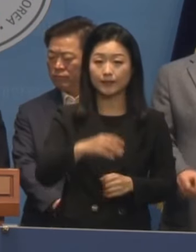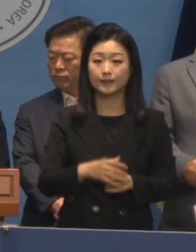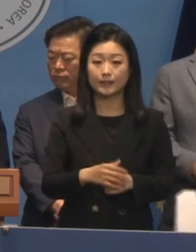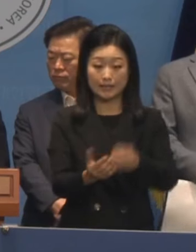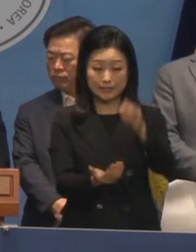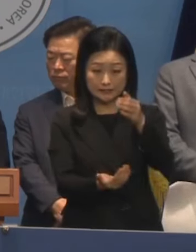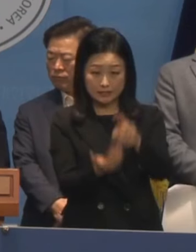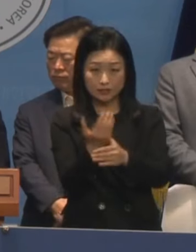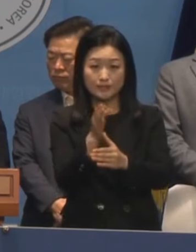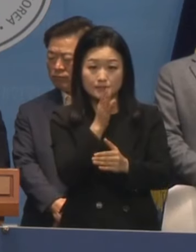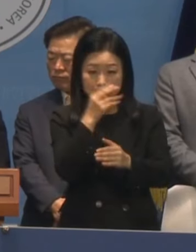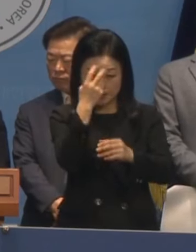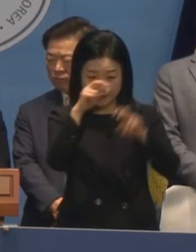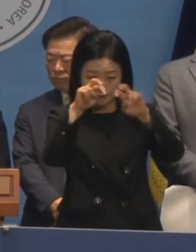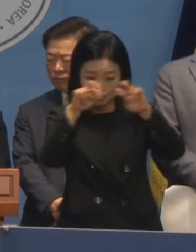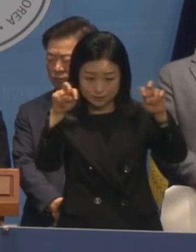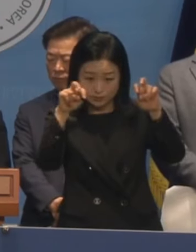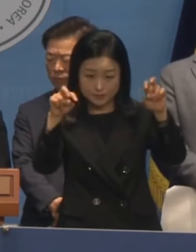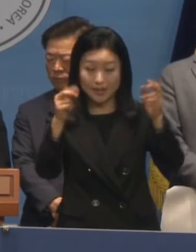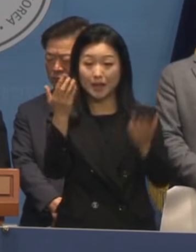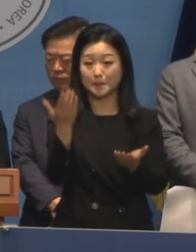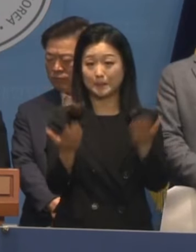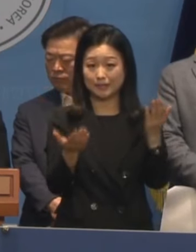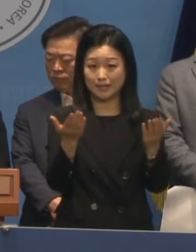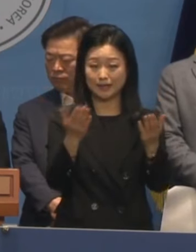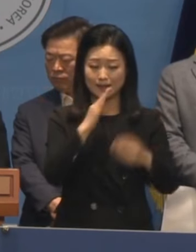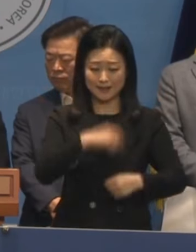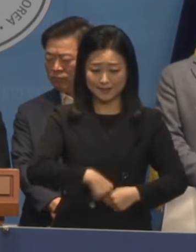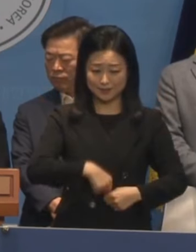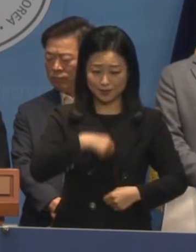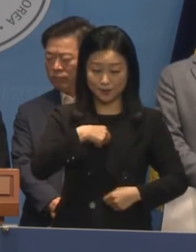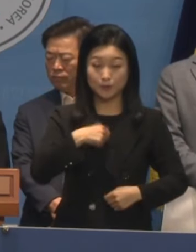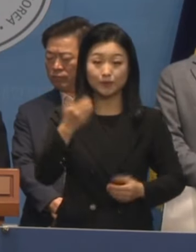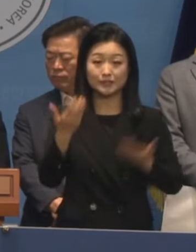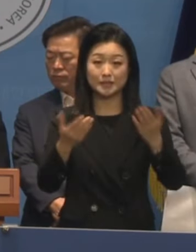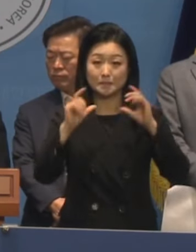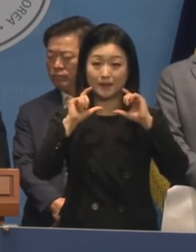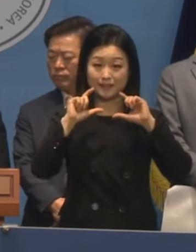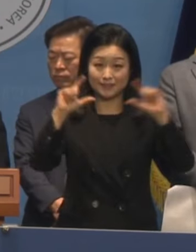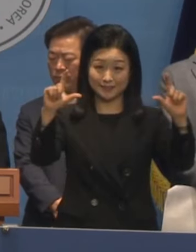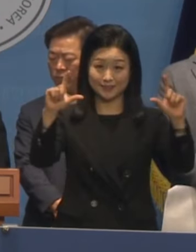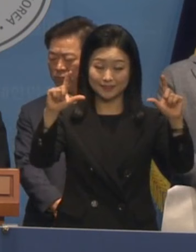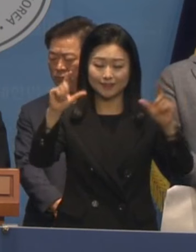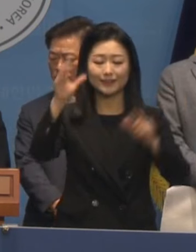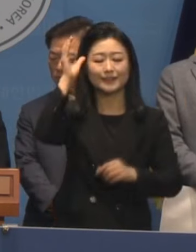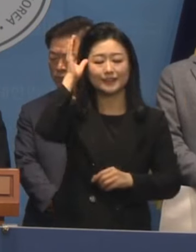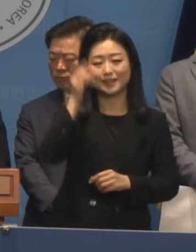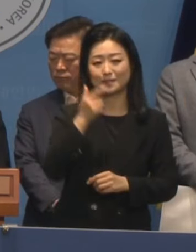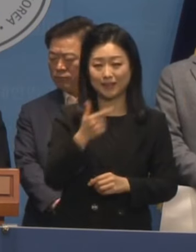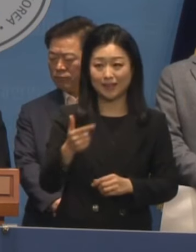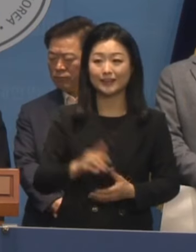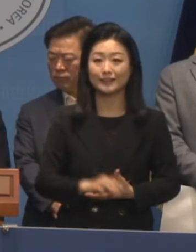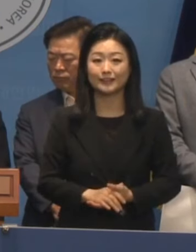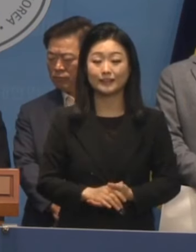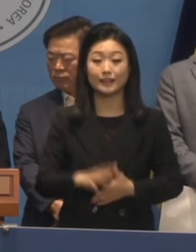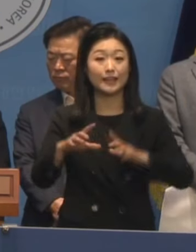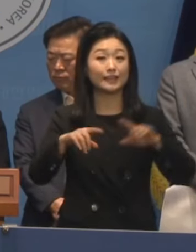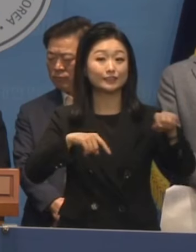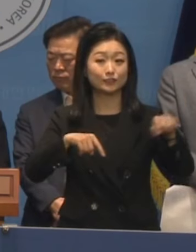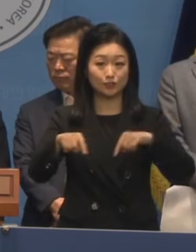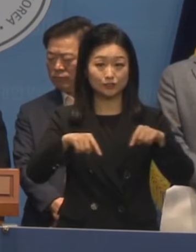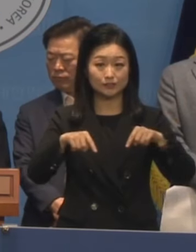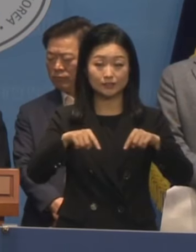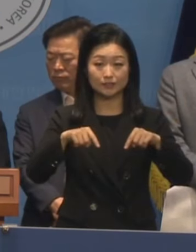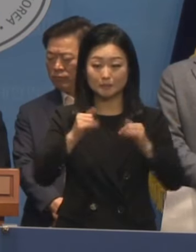진실을 제대로 판단하여 정의로운 판결을 내려줄 것을 기대 하며 이제 정치는